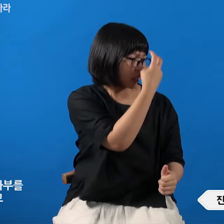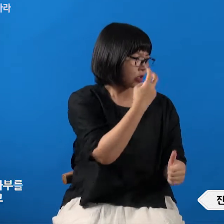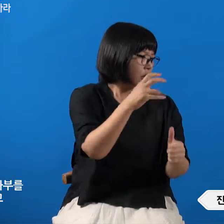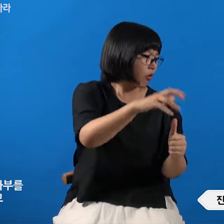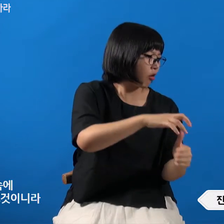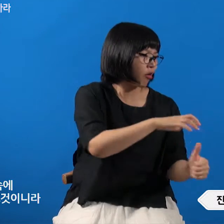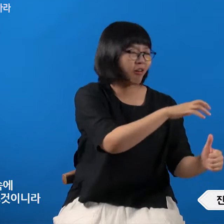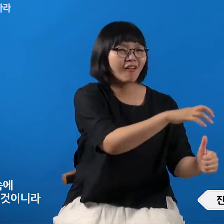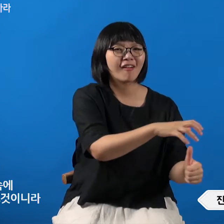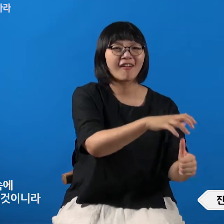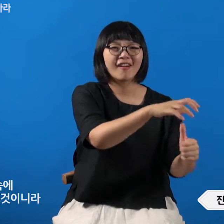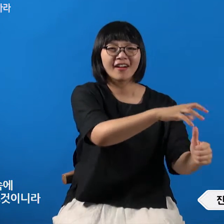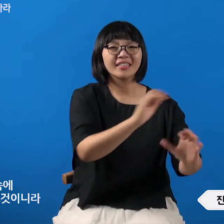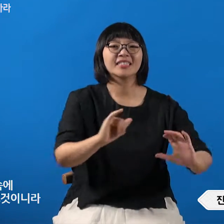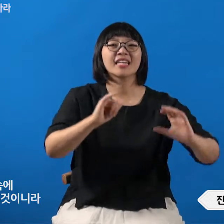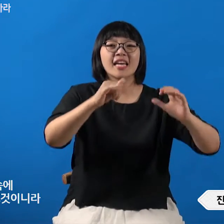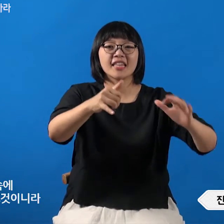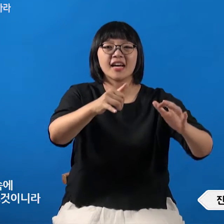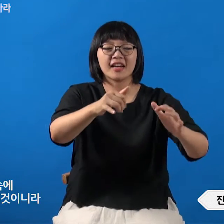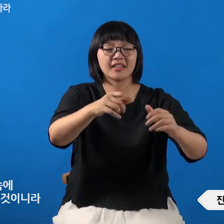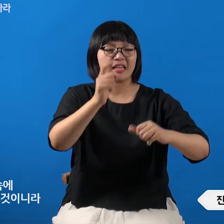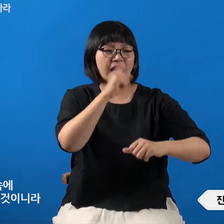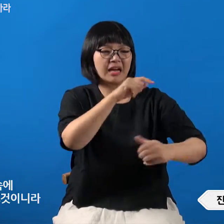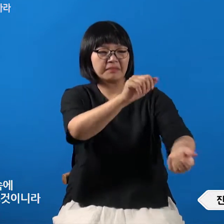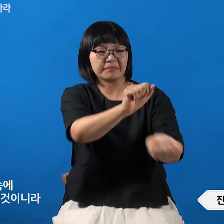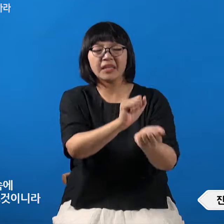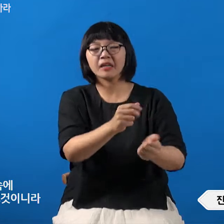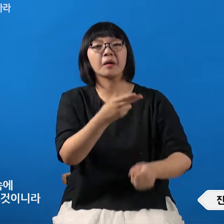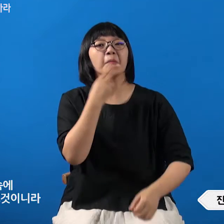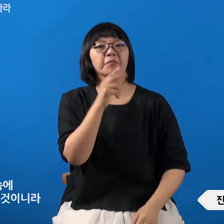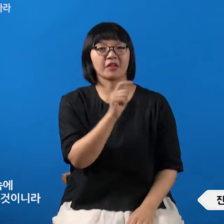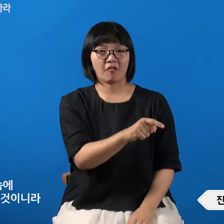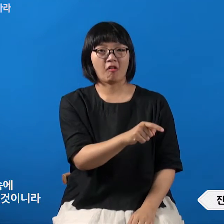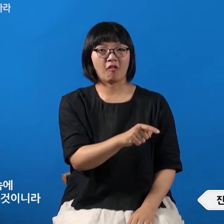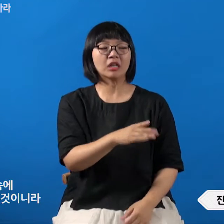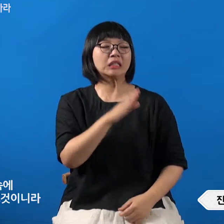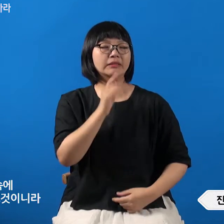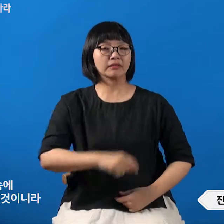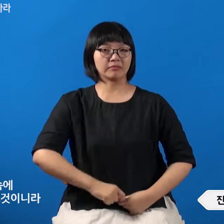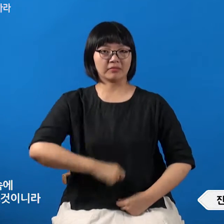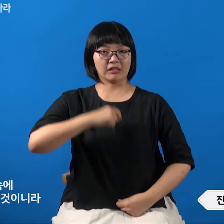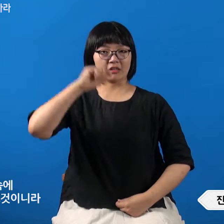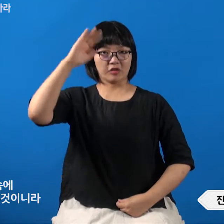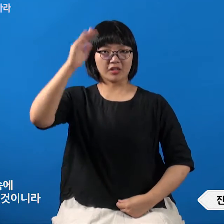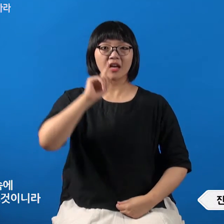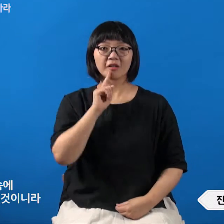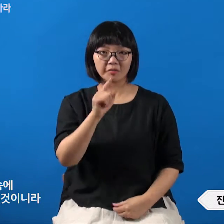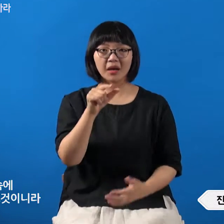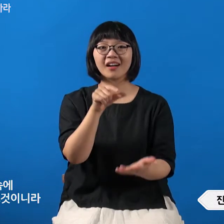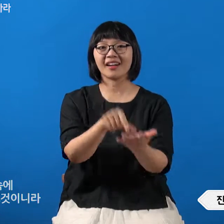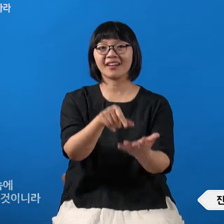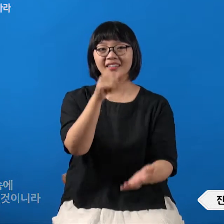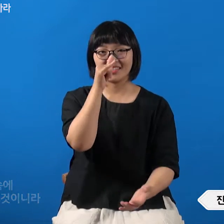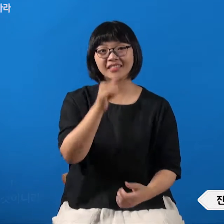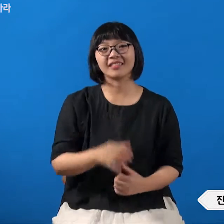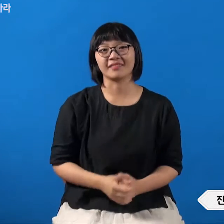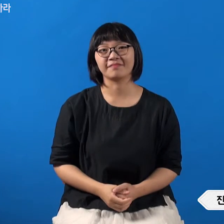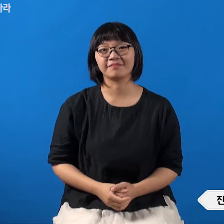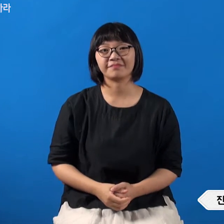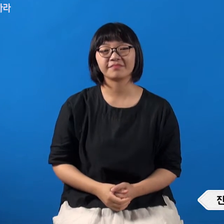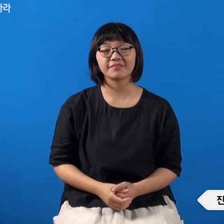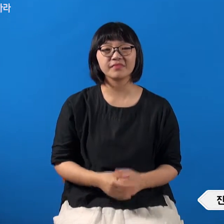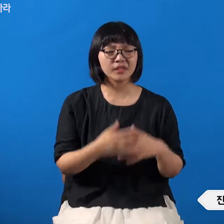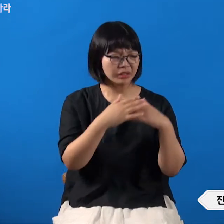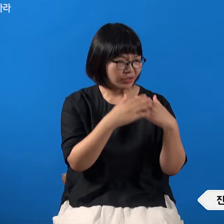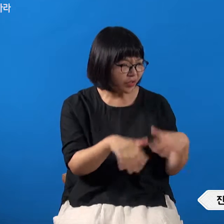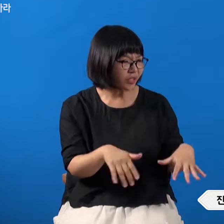아니하는 그것이니라. 고아와 과부를 돕는 것, 힘들고 어려운 자들을 향해, 부족하고 연약한